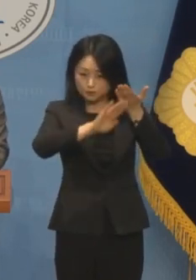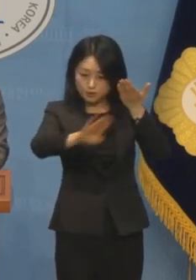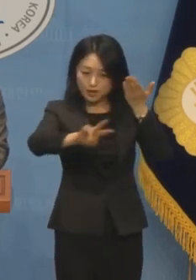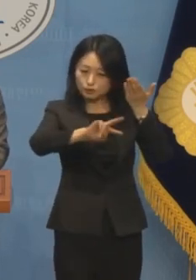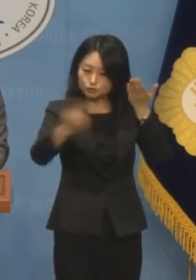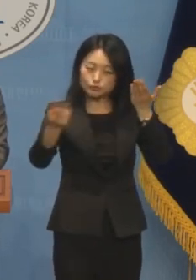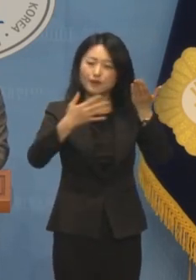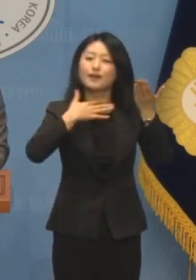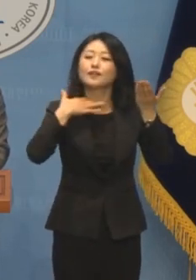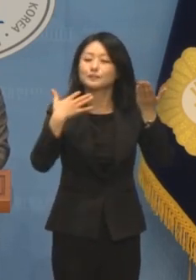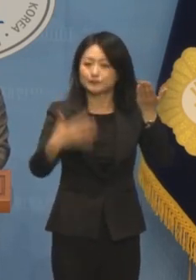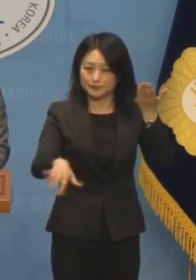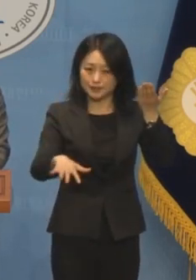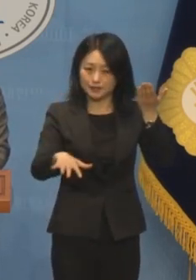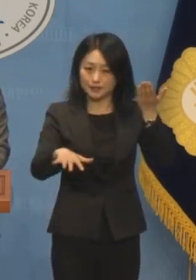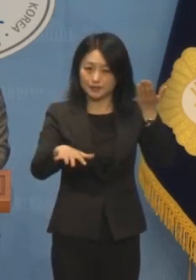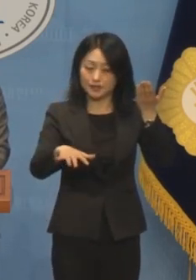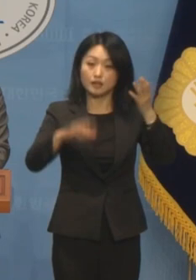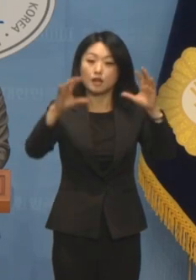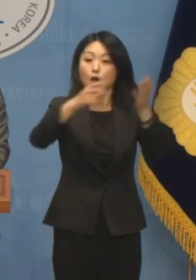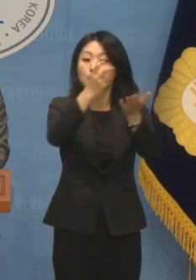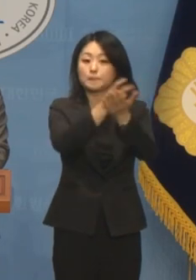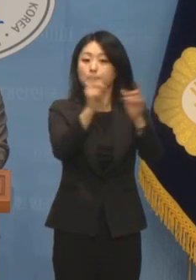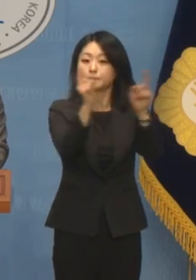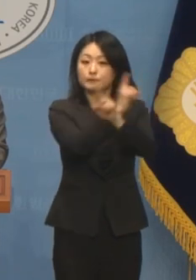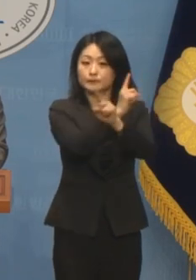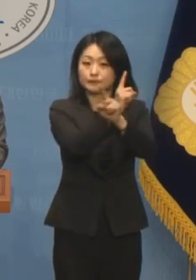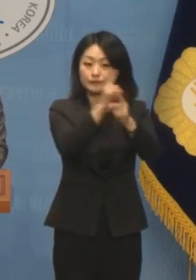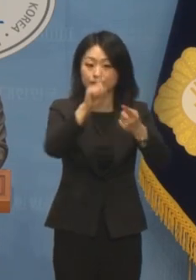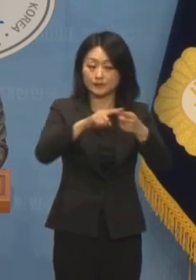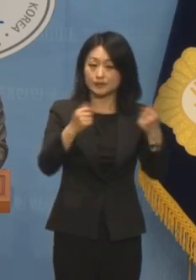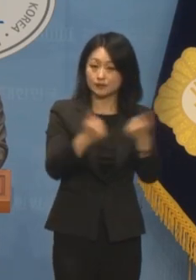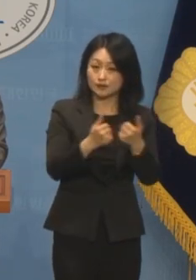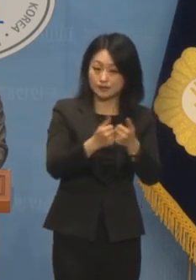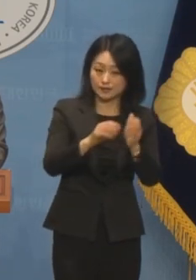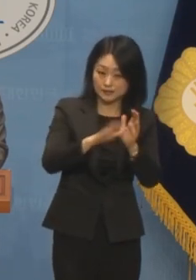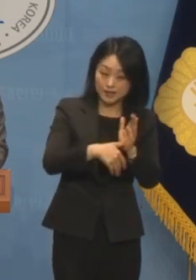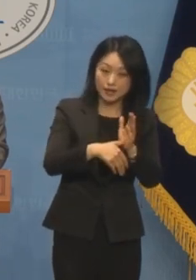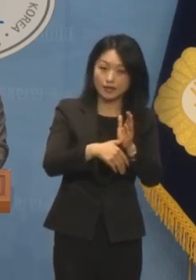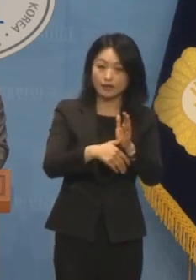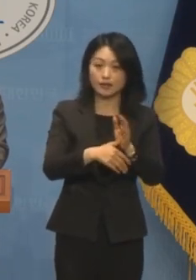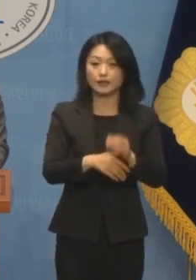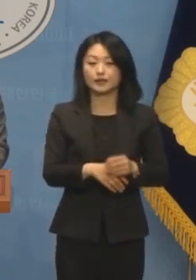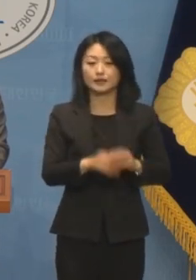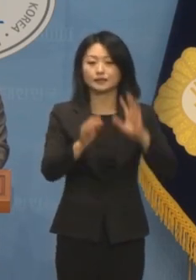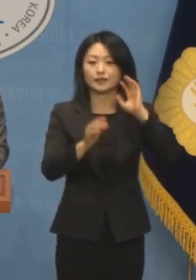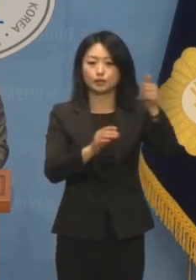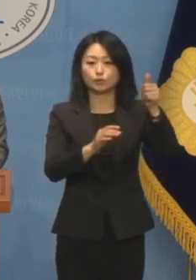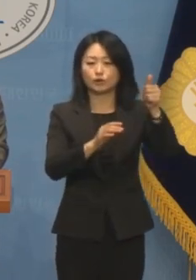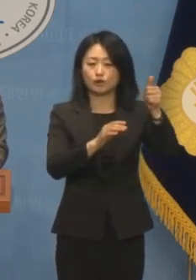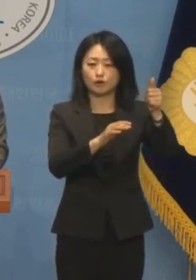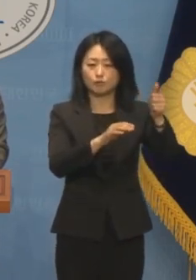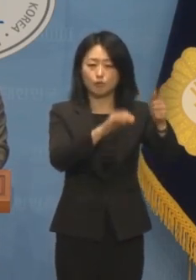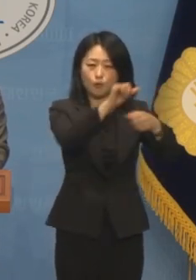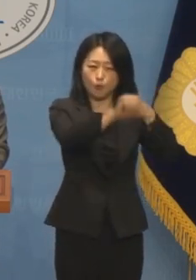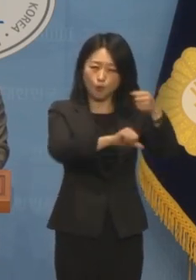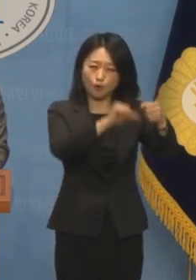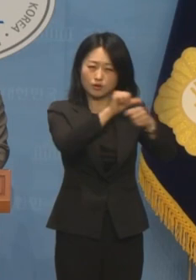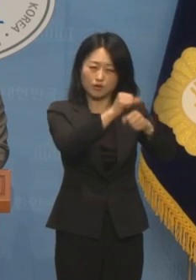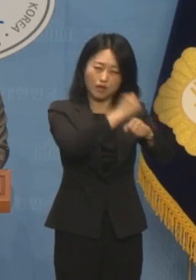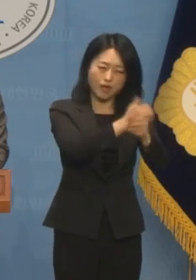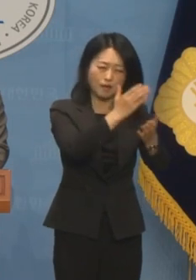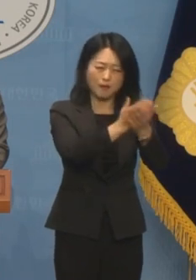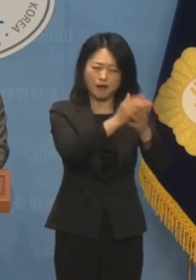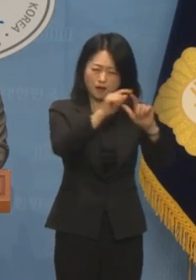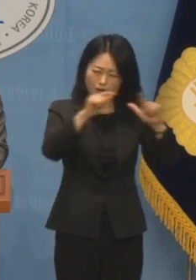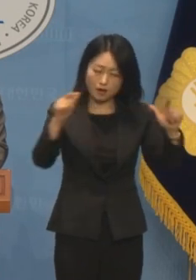수정하지 못했습니다. 헌법 개정 논의를 할 때마다 권력구조 개편을 비롯해 모든 것을 다 담아내려고 하다